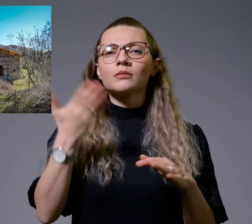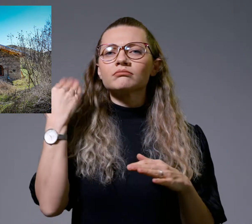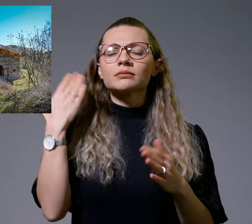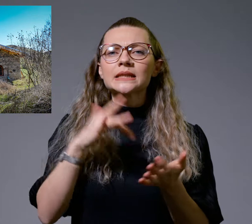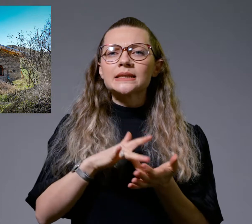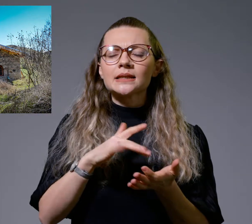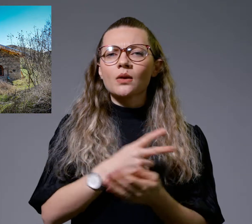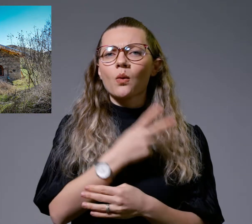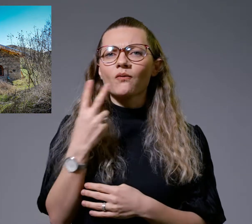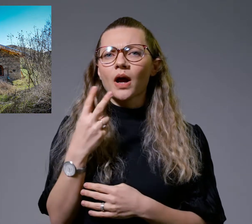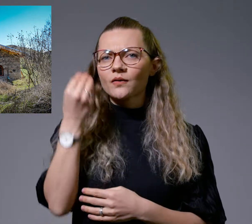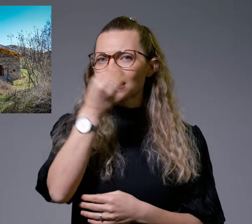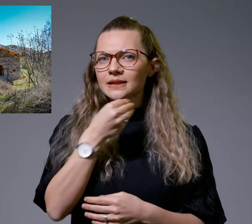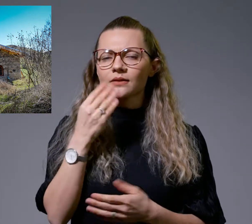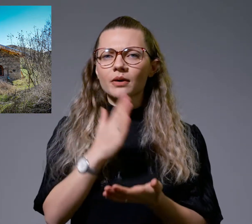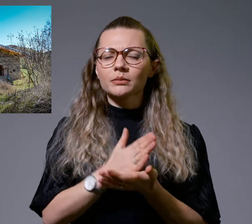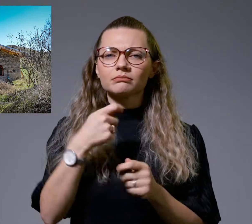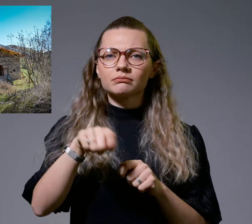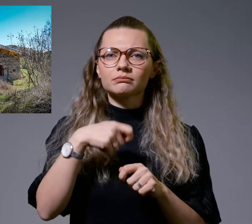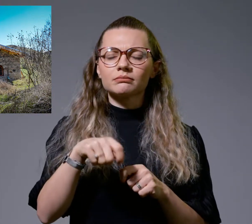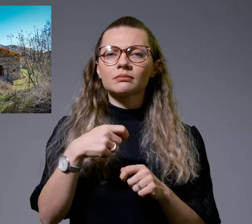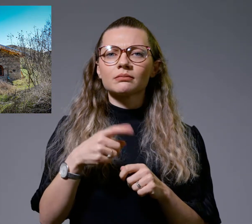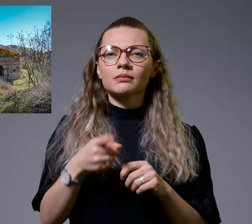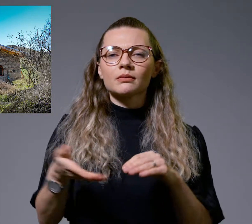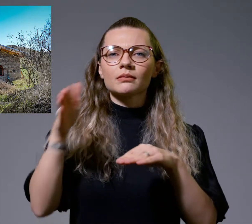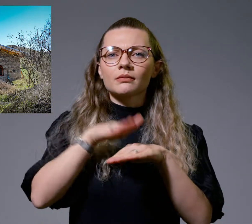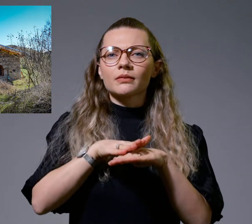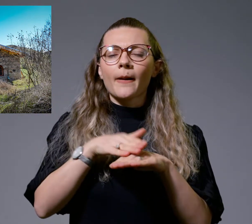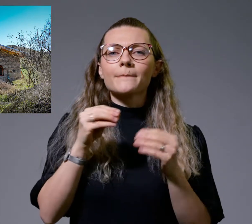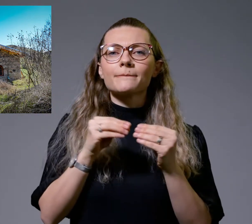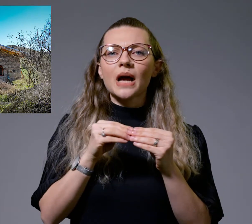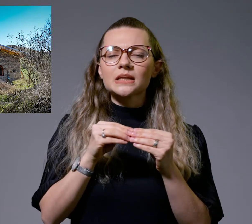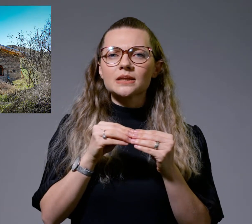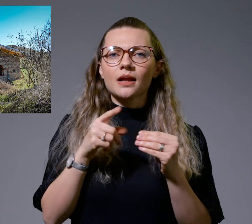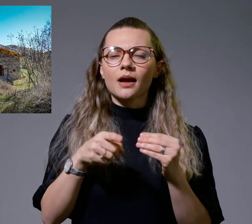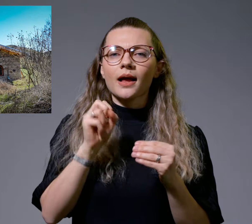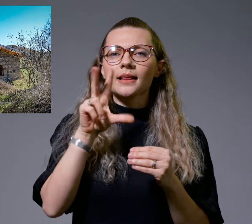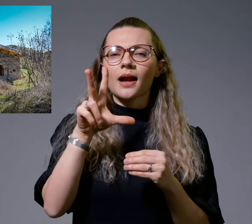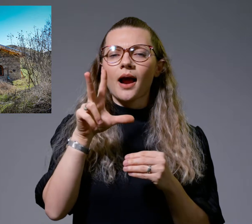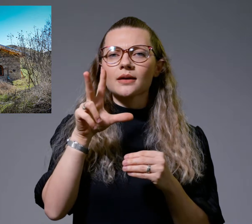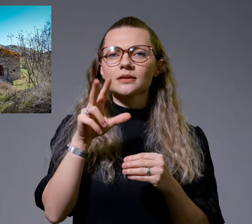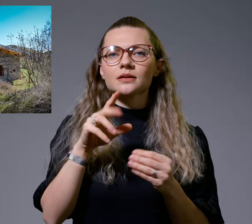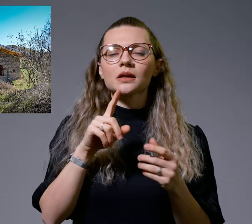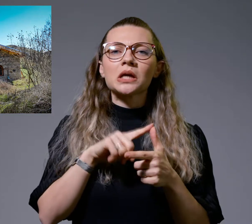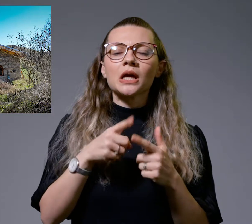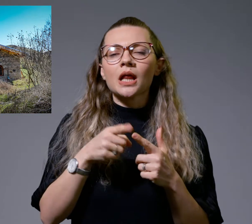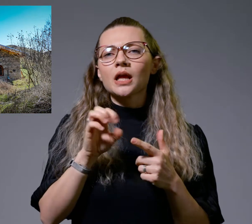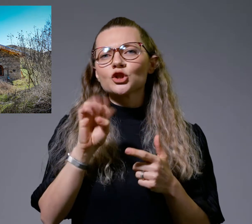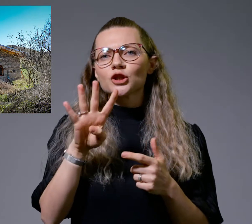Средновековната црква била изградена врз базиликата во 13 или 14